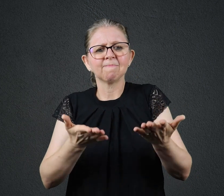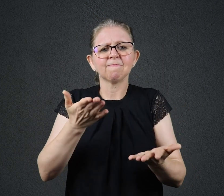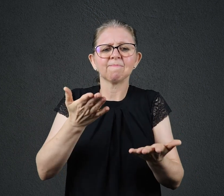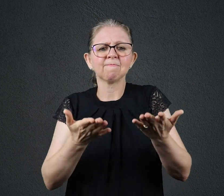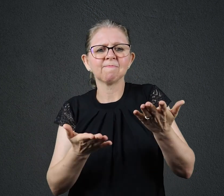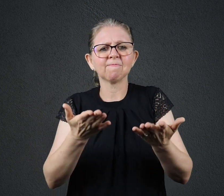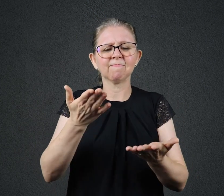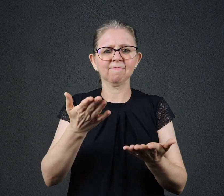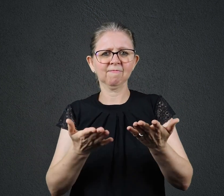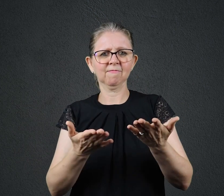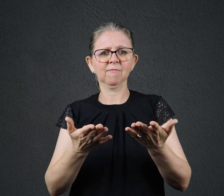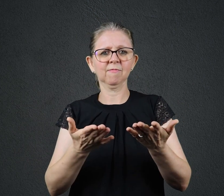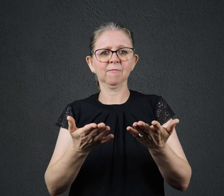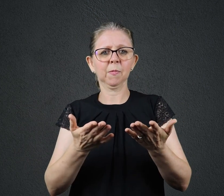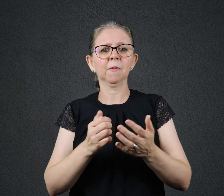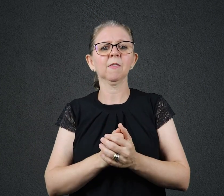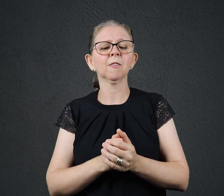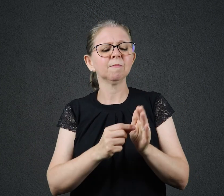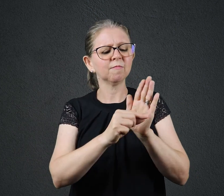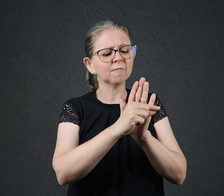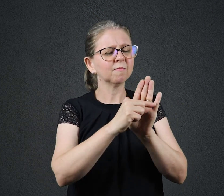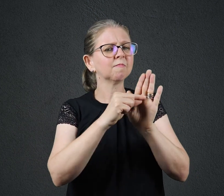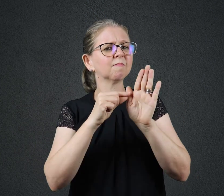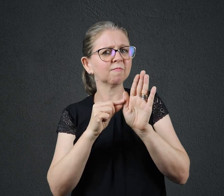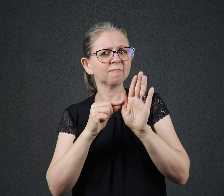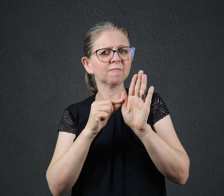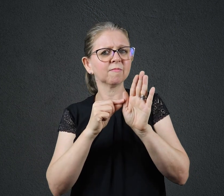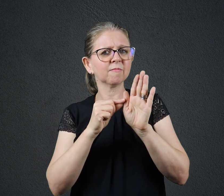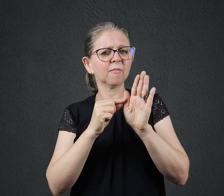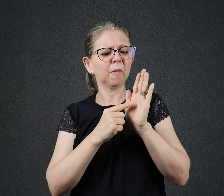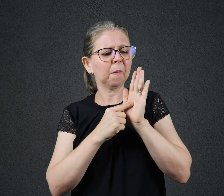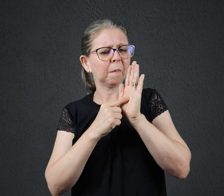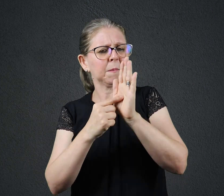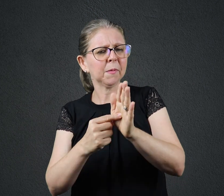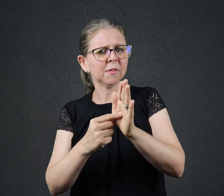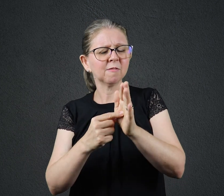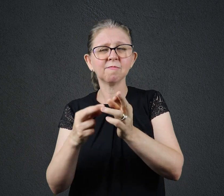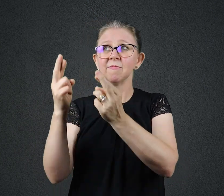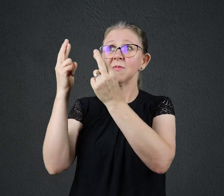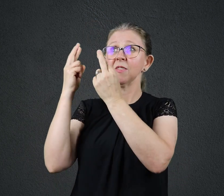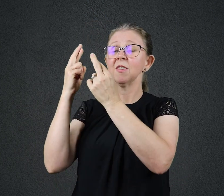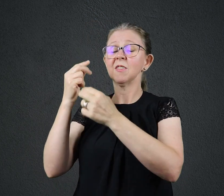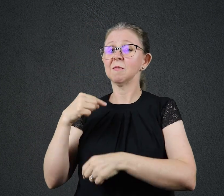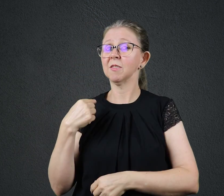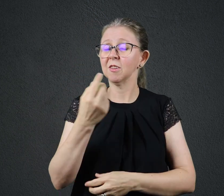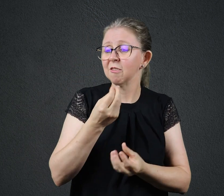VERSÍCULO DESTACADO NOS LEMBRA QUE A ESPERANÇA QUE COLOCAMOS EM DEUS É DIFERENTE ELA NÃO É UMA